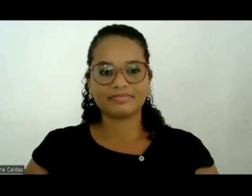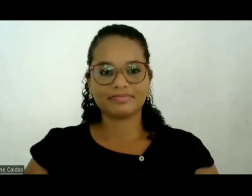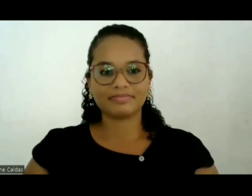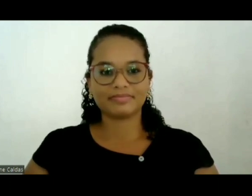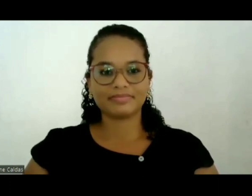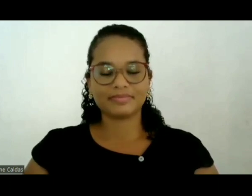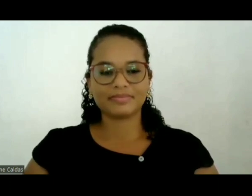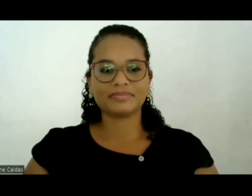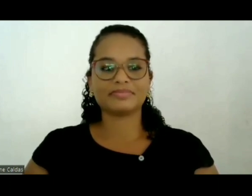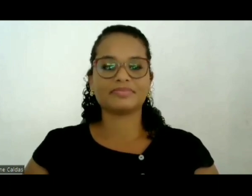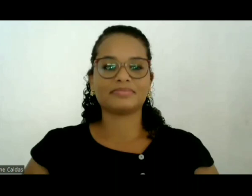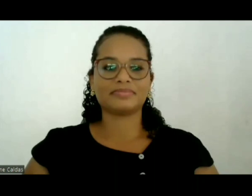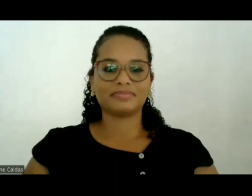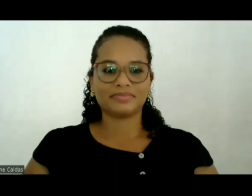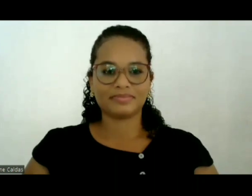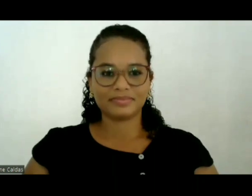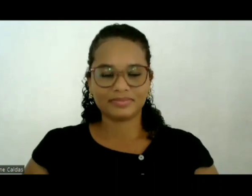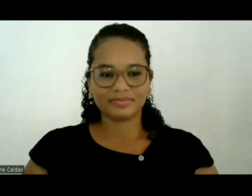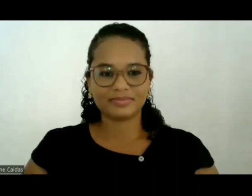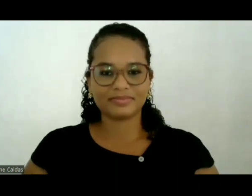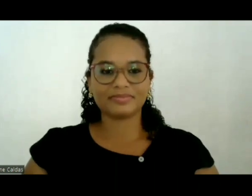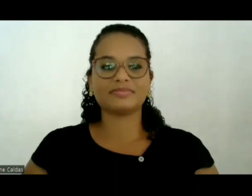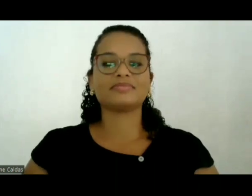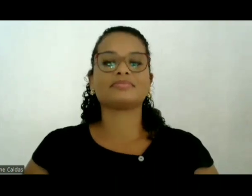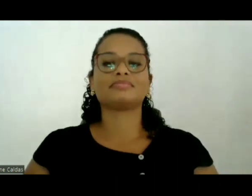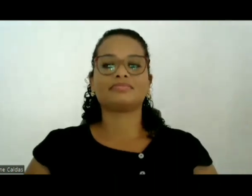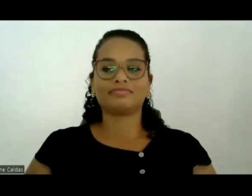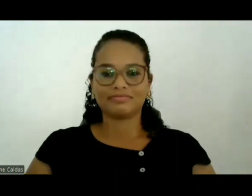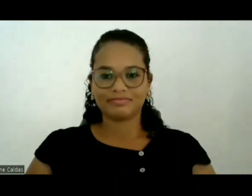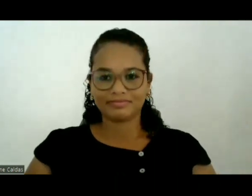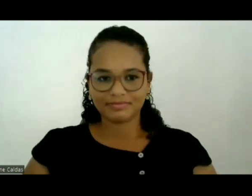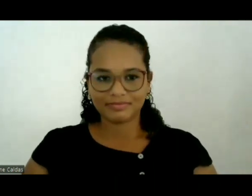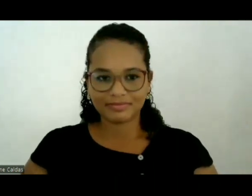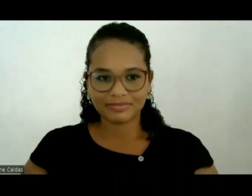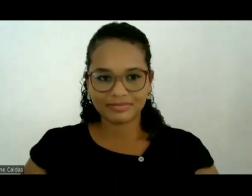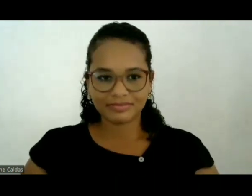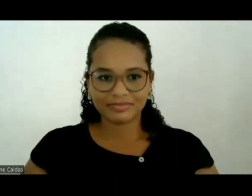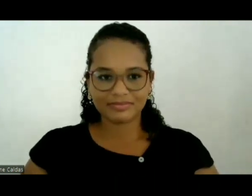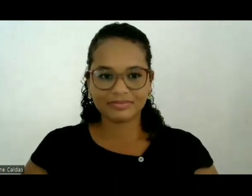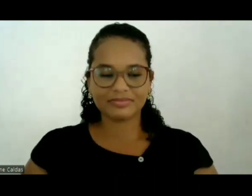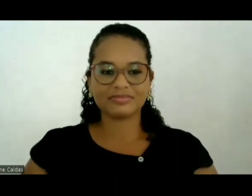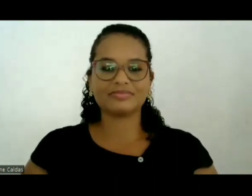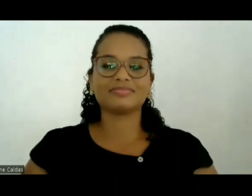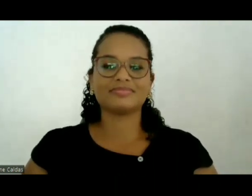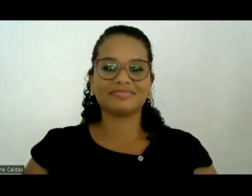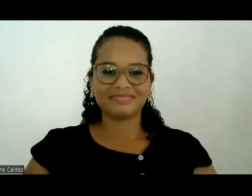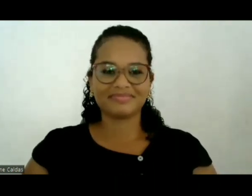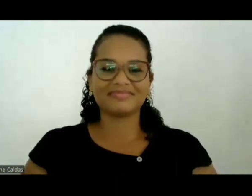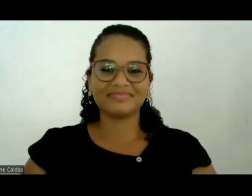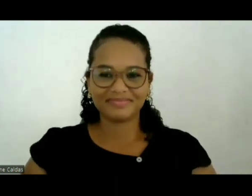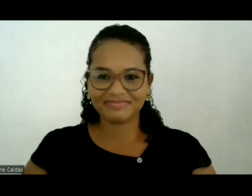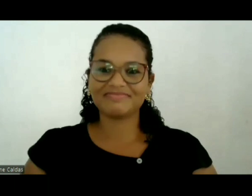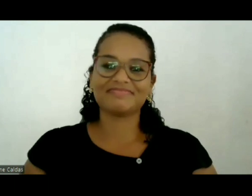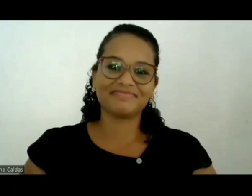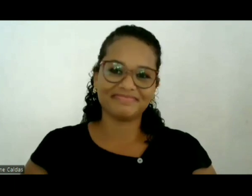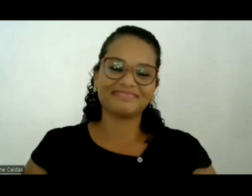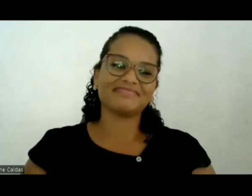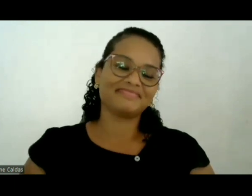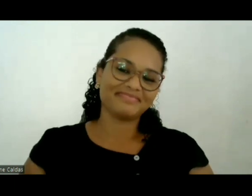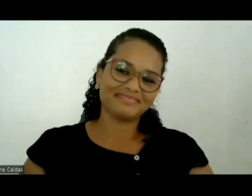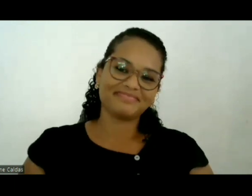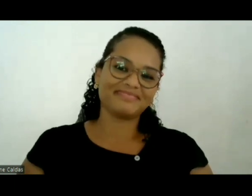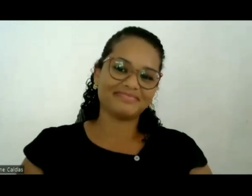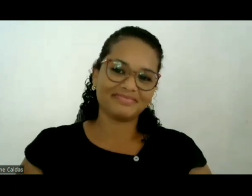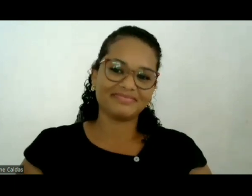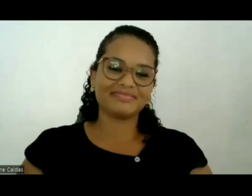só alguns gestos que são feitos e os outros entendem, né? Como código Morse e outras formas de comunicação